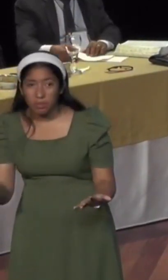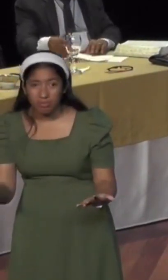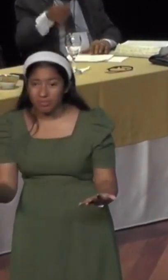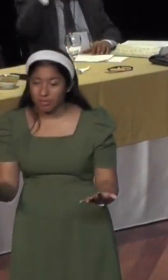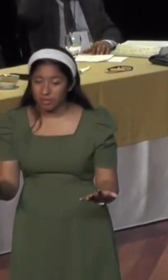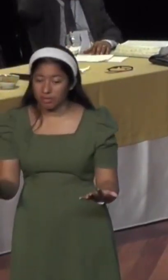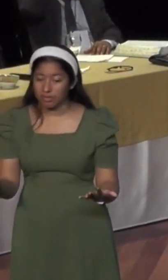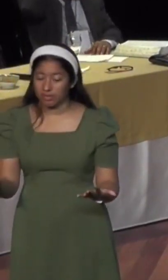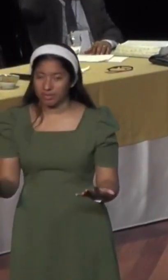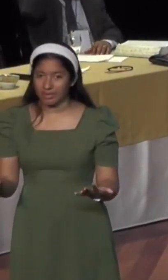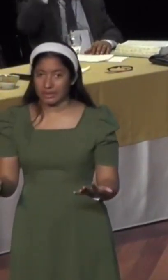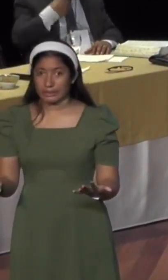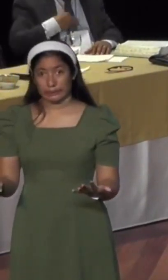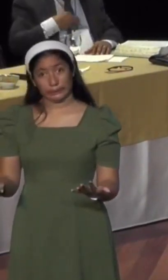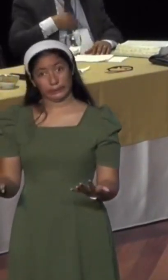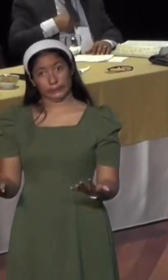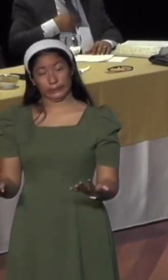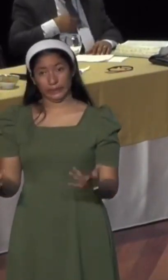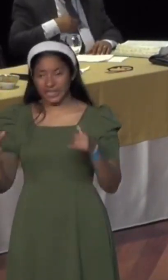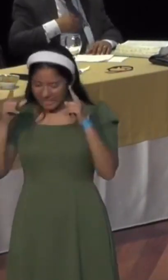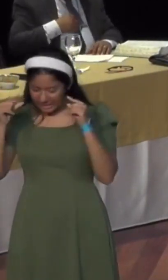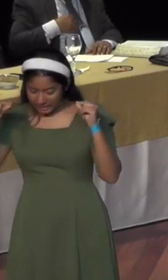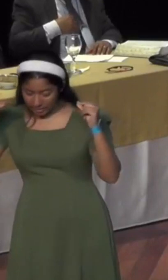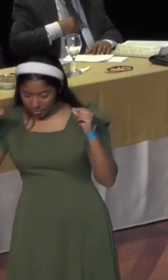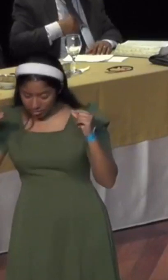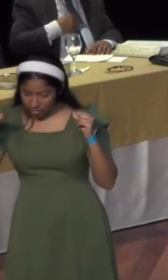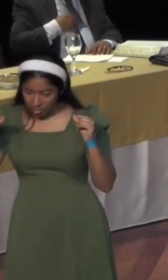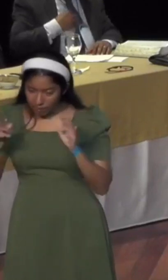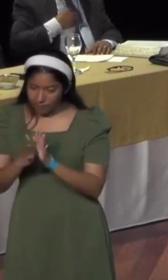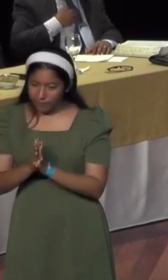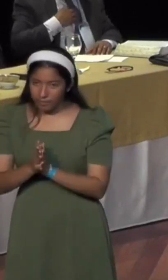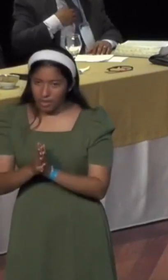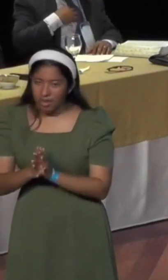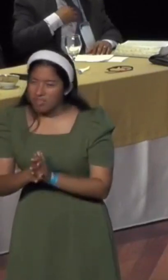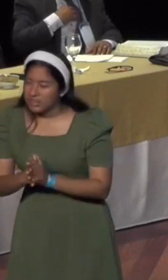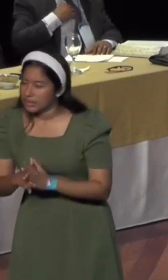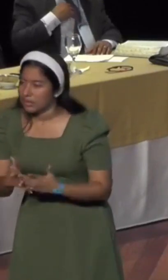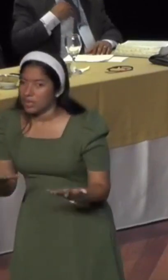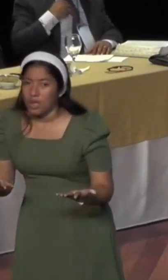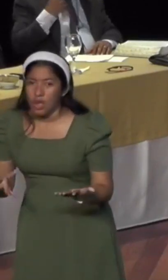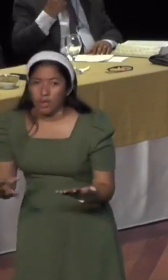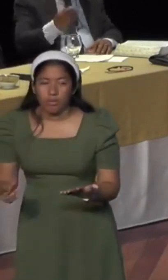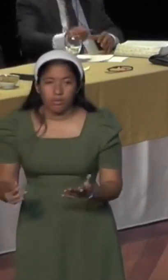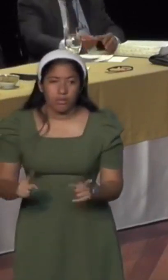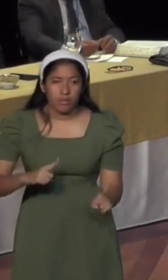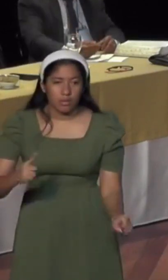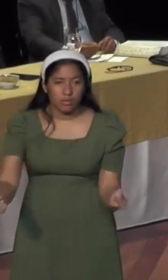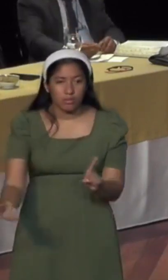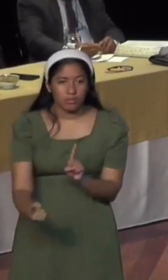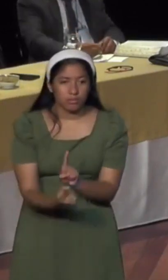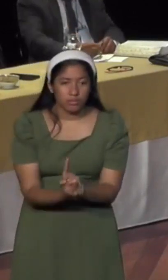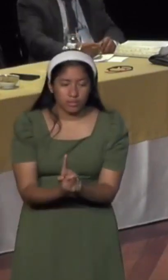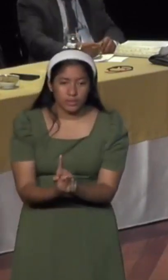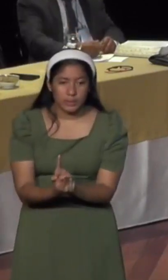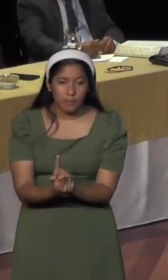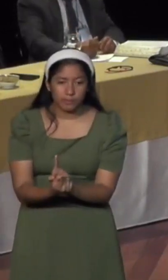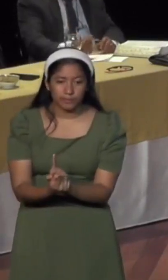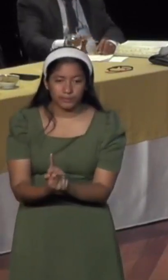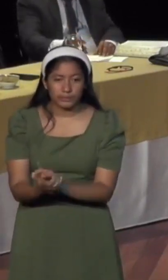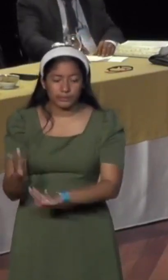Y entonces yo traduje, puse en chino a español. Y dice, nos encontramos a las 2:30, profesor.